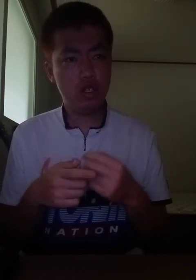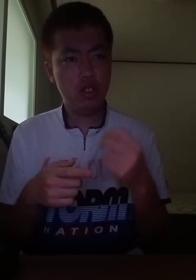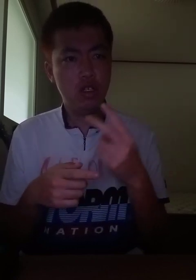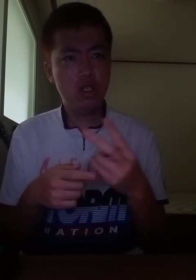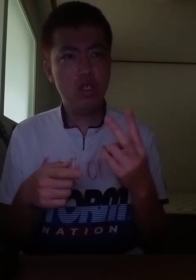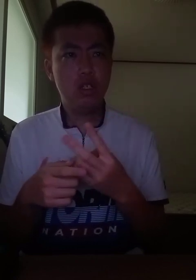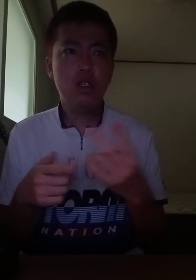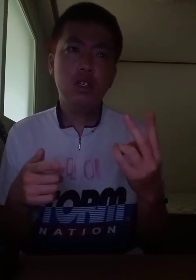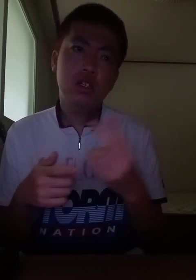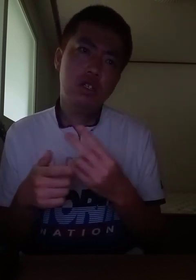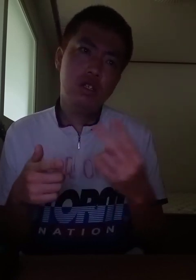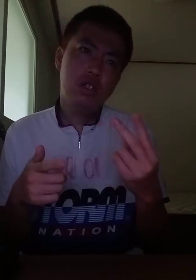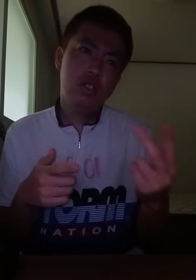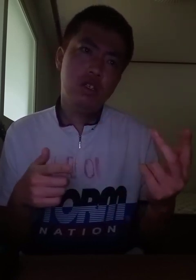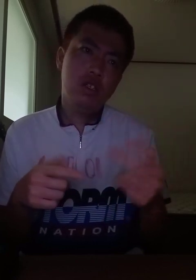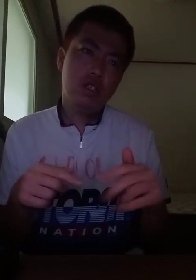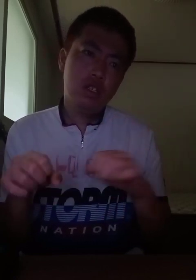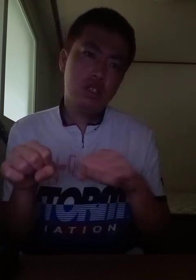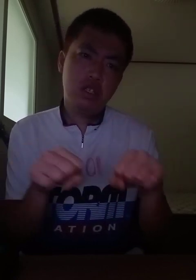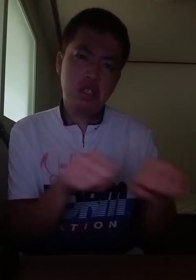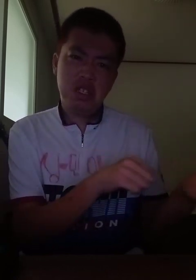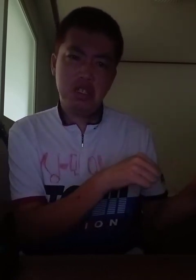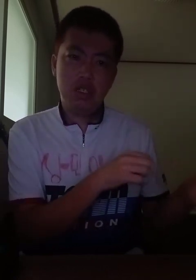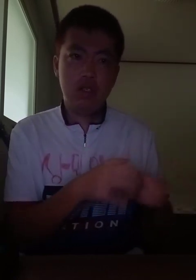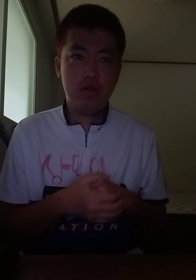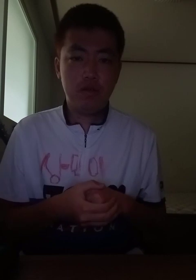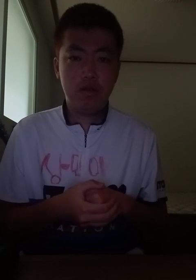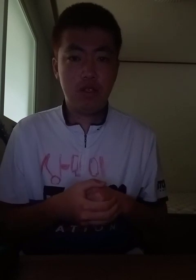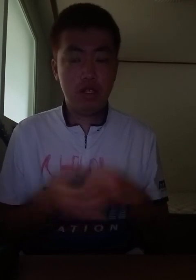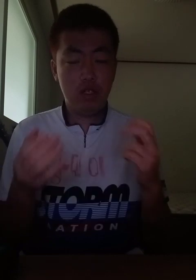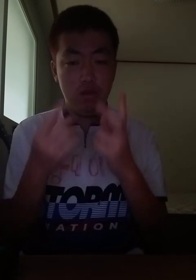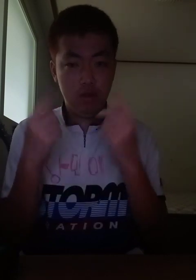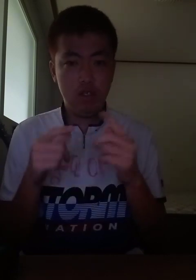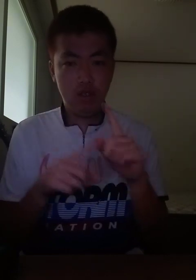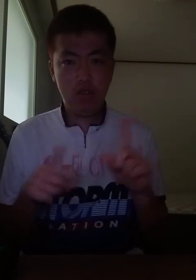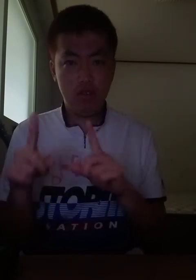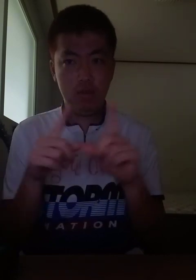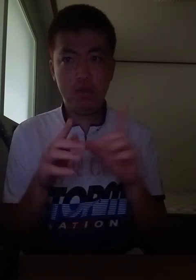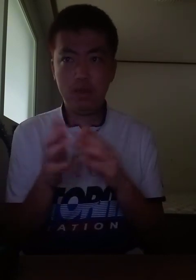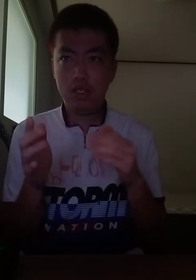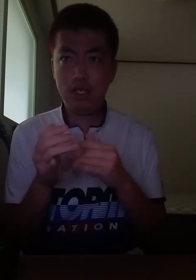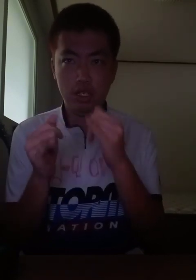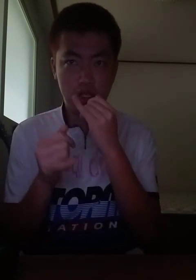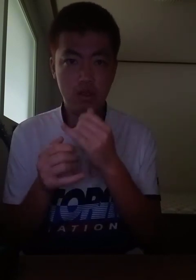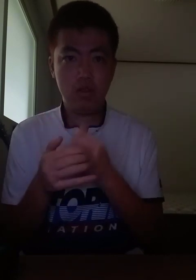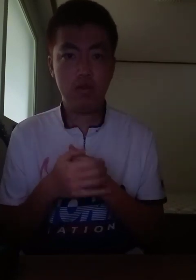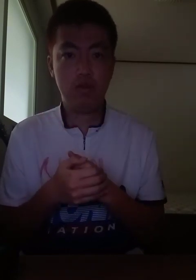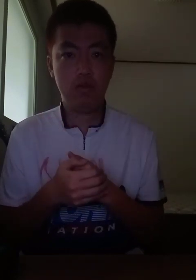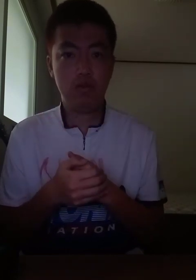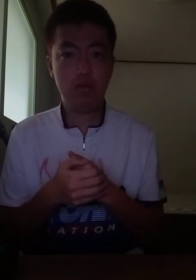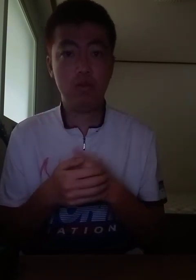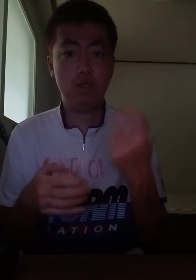3번 갖고 이제 나 끊고 다니는 거. 지금이라도 상수도 연결 공사를 할 수는 있습니다. 문제는